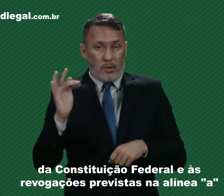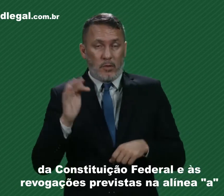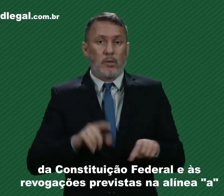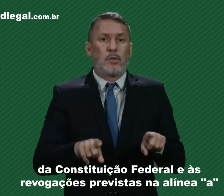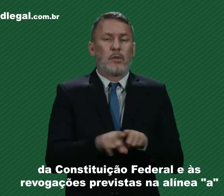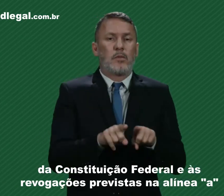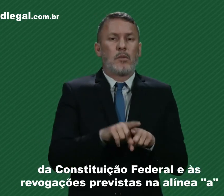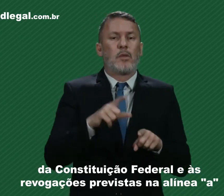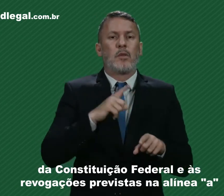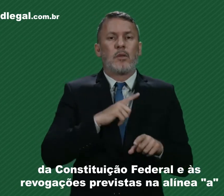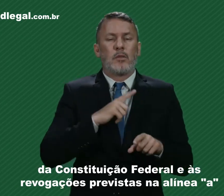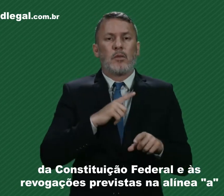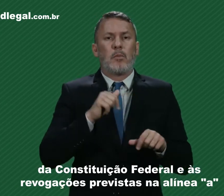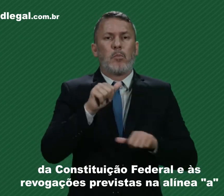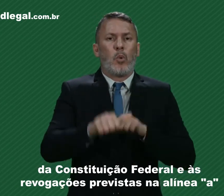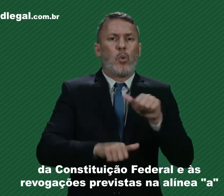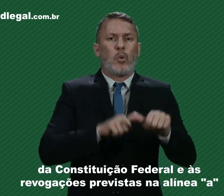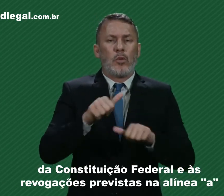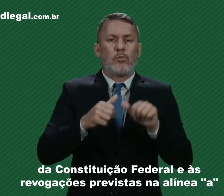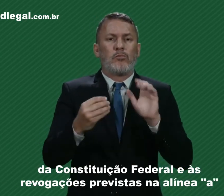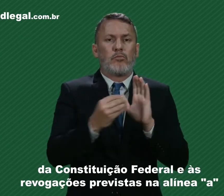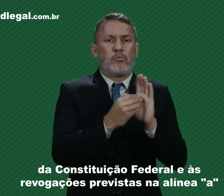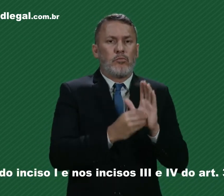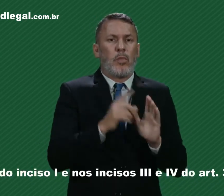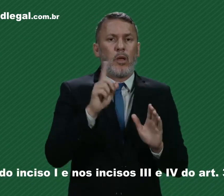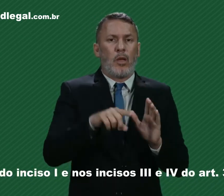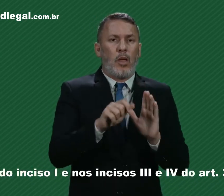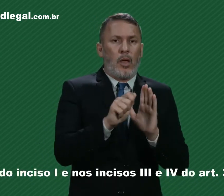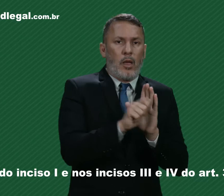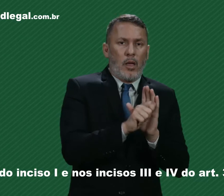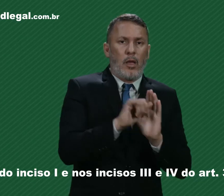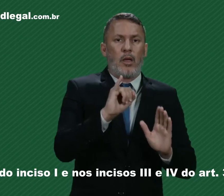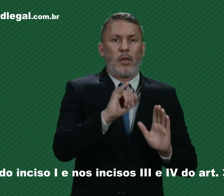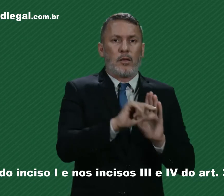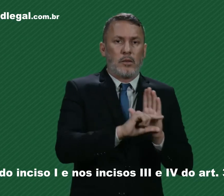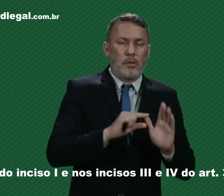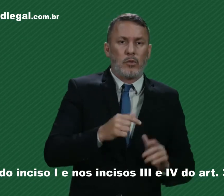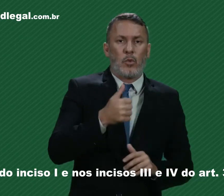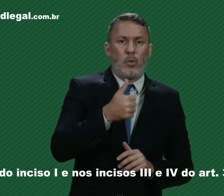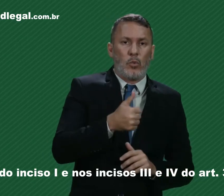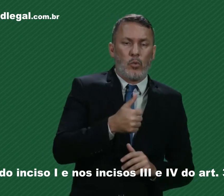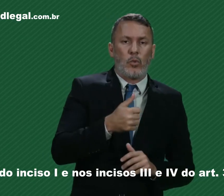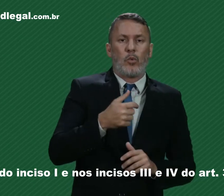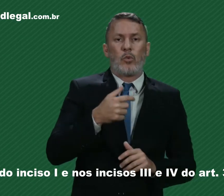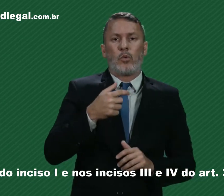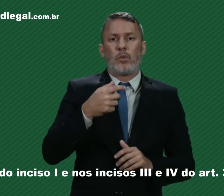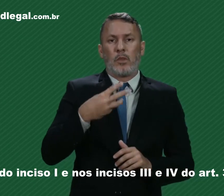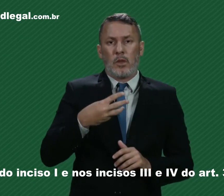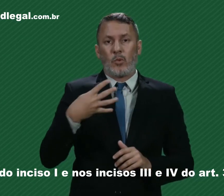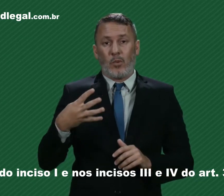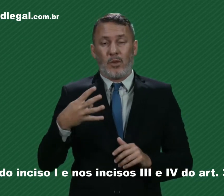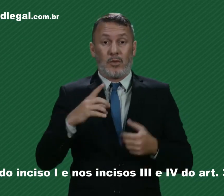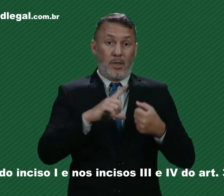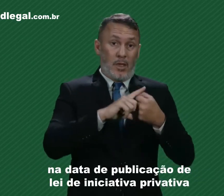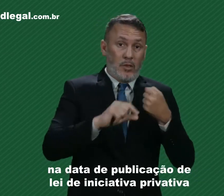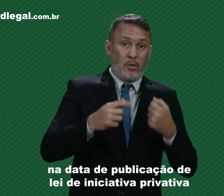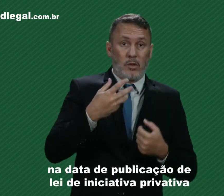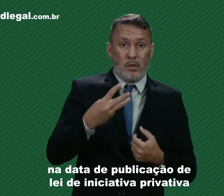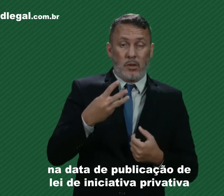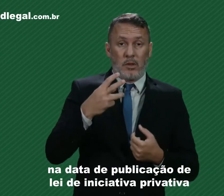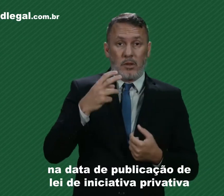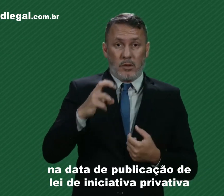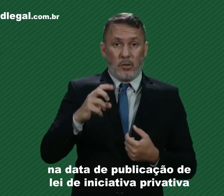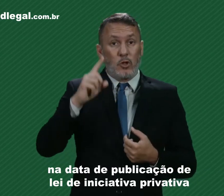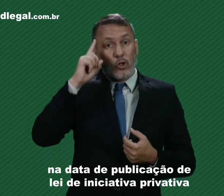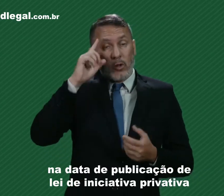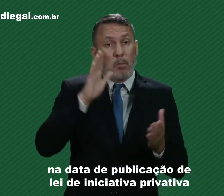Federal e às revogações previstas na alínea A do inciso 1 e nos incisos 3 e 4 do artigo 35, na